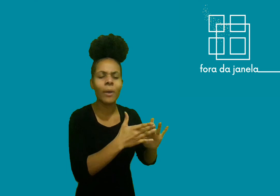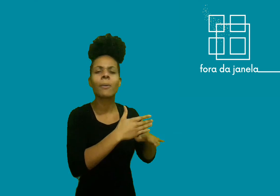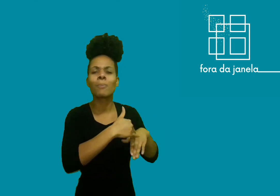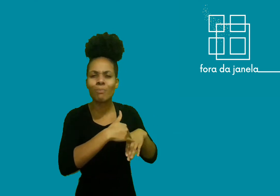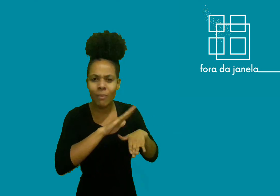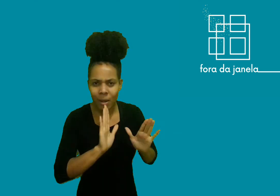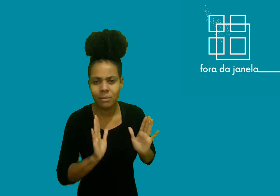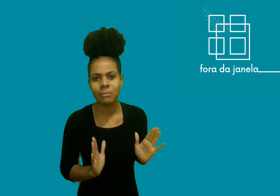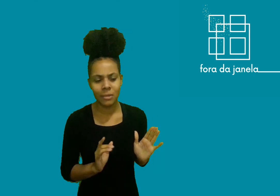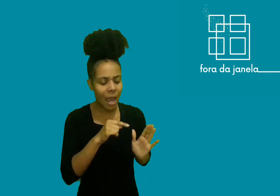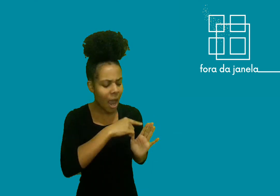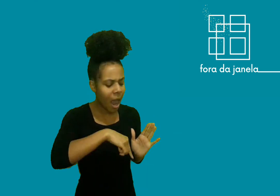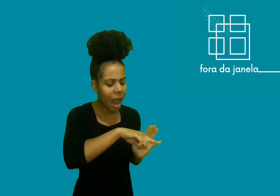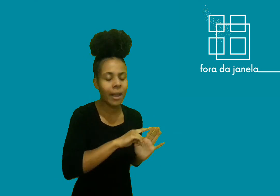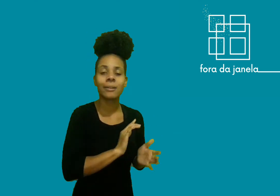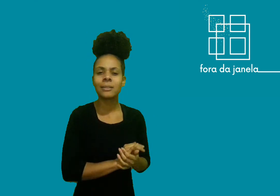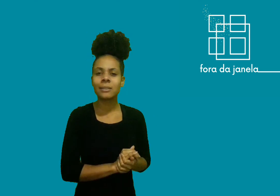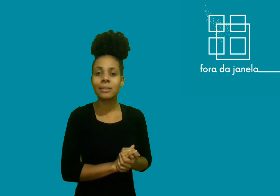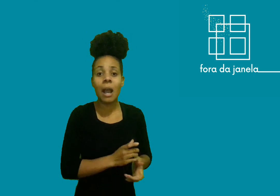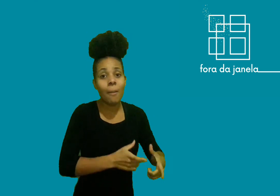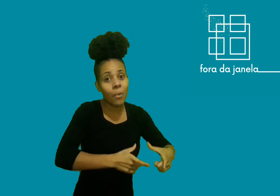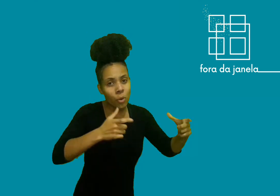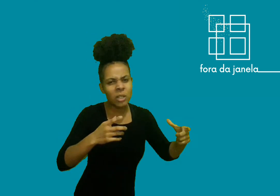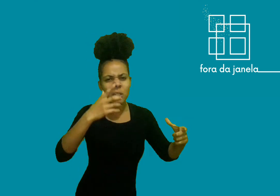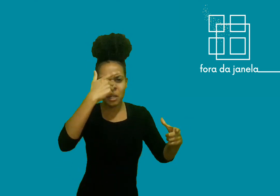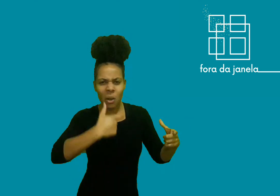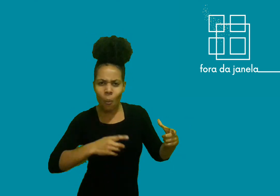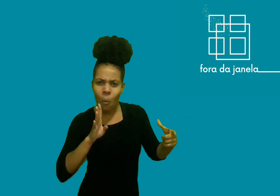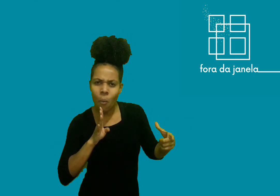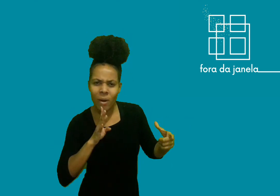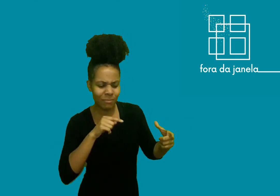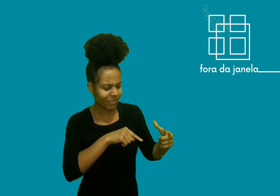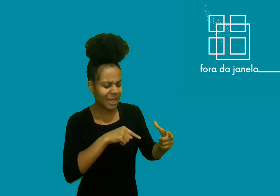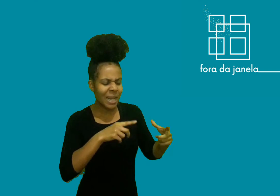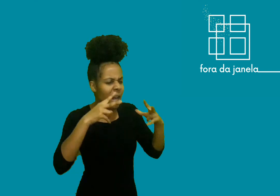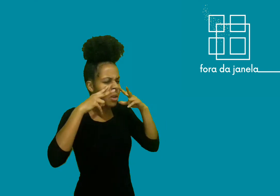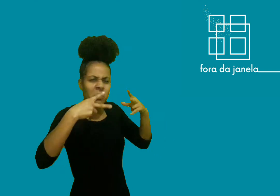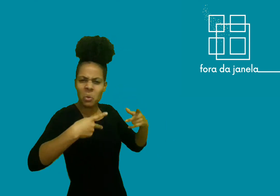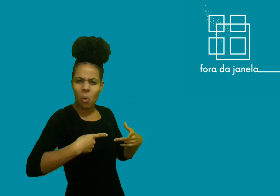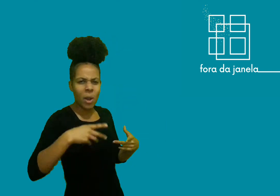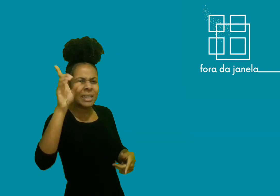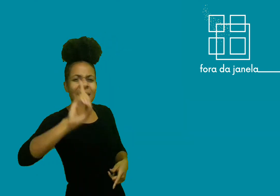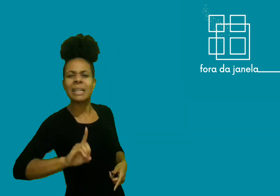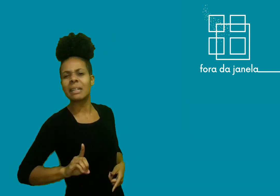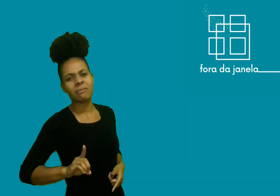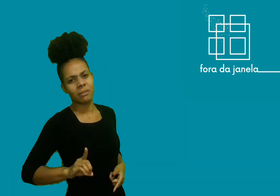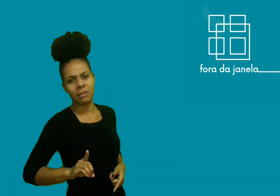que é com quem eu trabalho mais, a comunidade que eu estou mais inserida atualmente, esses sujeitos, eles não se reconhecem como uma pessoa, na maioria